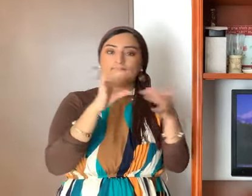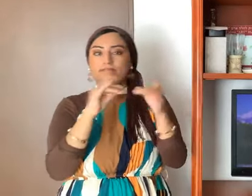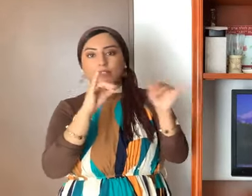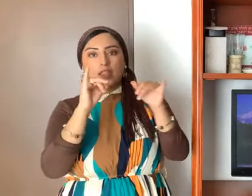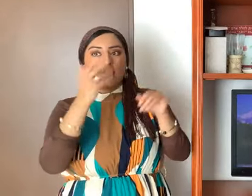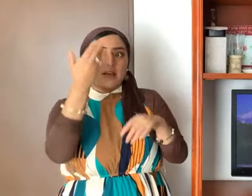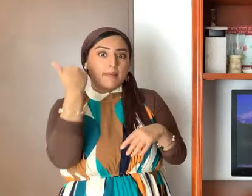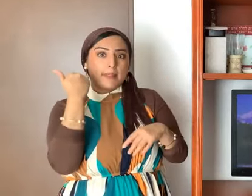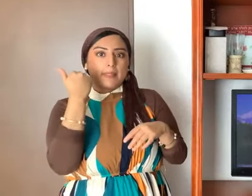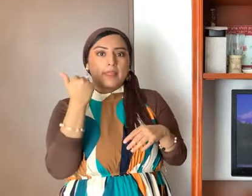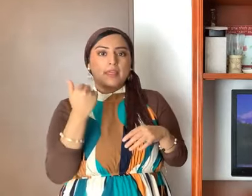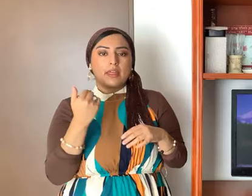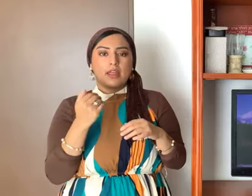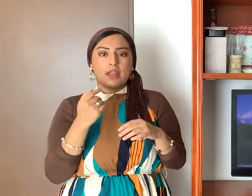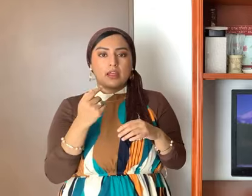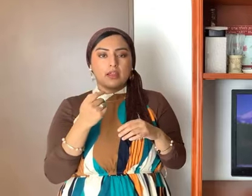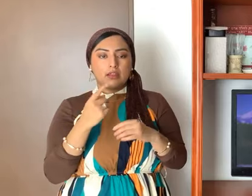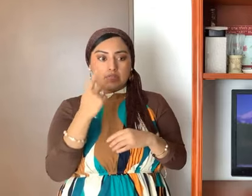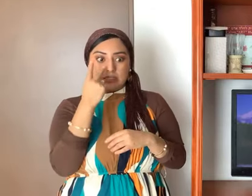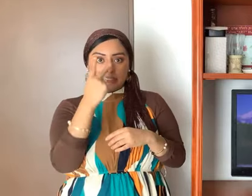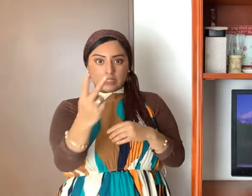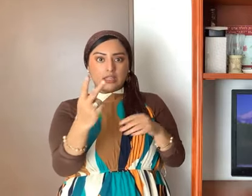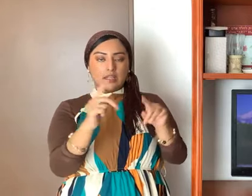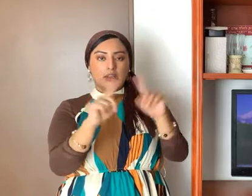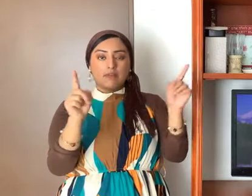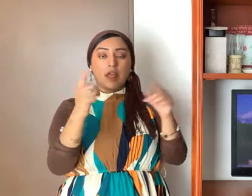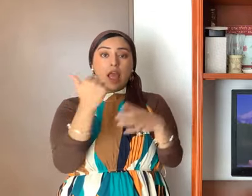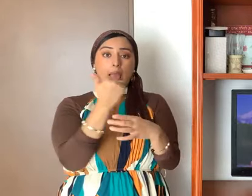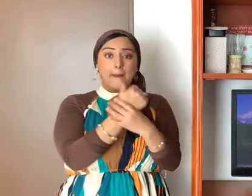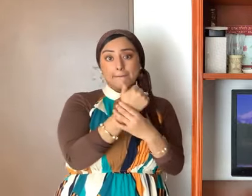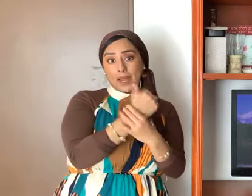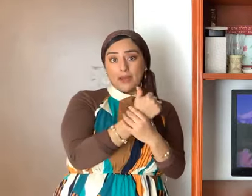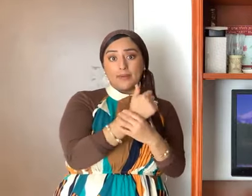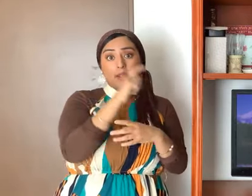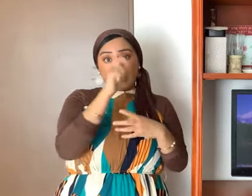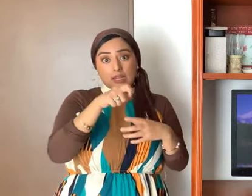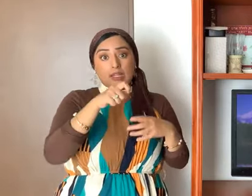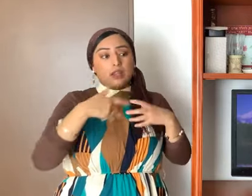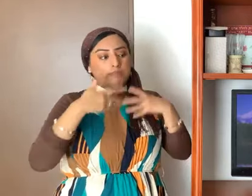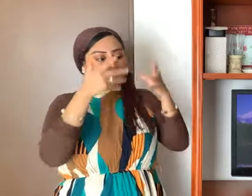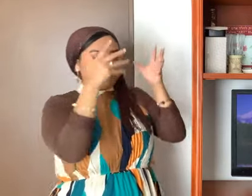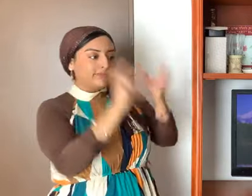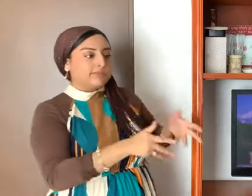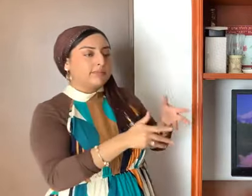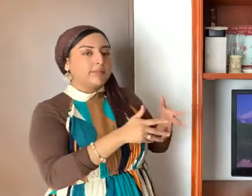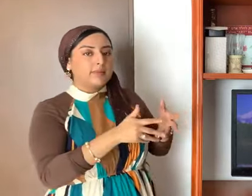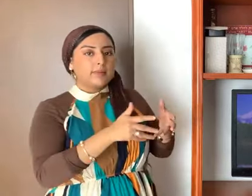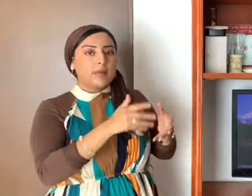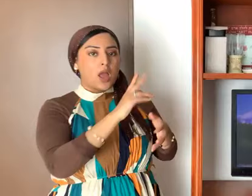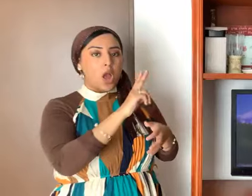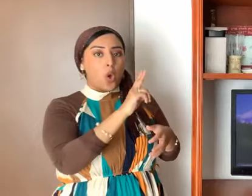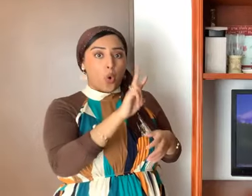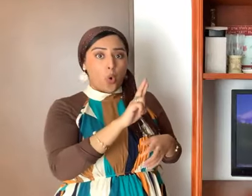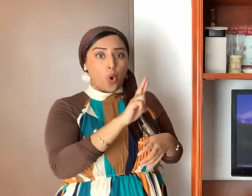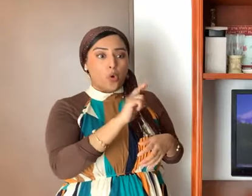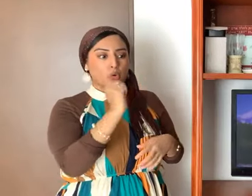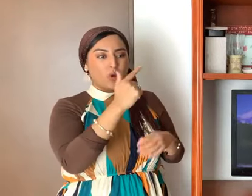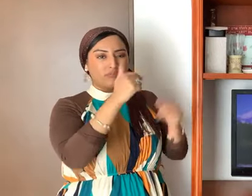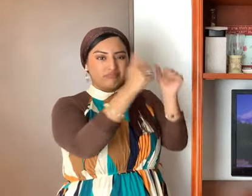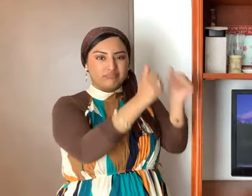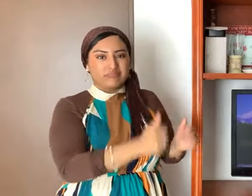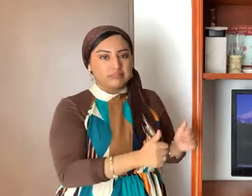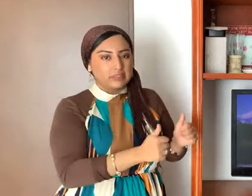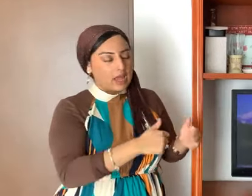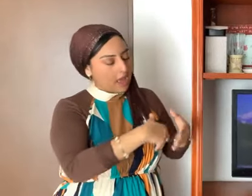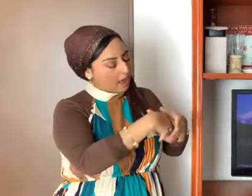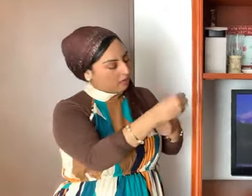hablabas antes. ¿En qué se notaría la diferencia? Abraham tuvo que dejar Ur de los Caldeos y toda esa idolatría